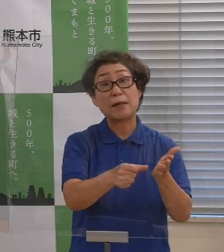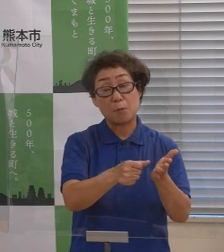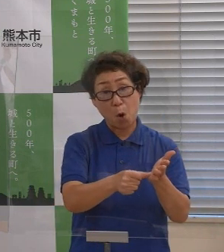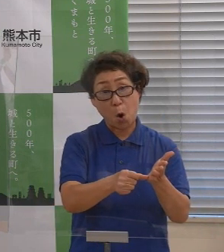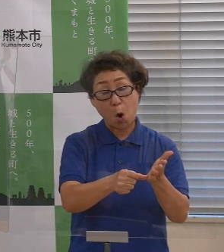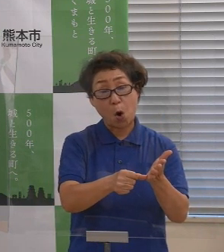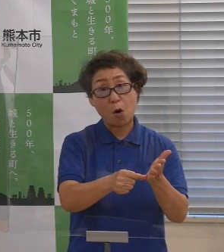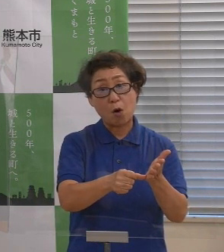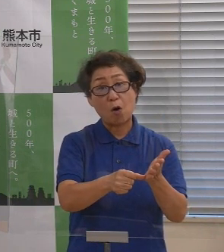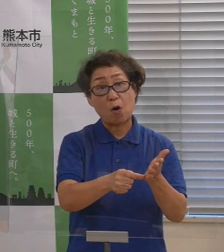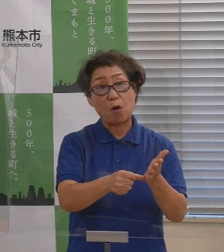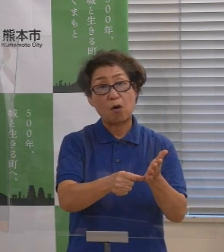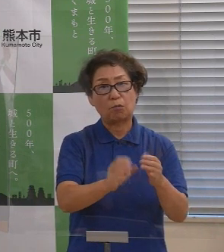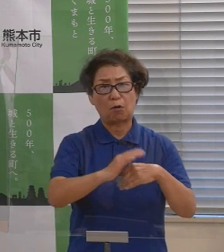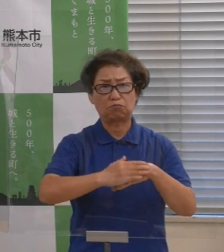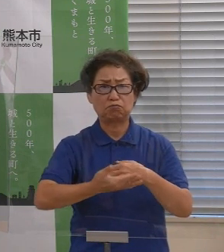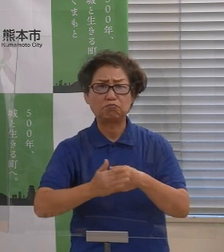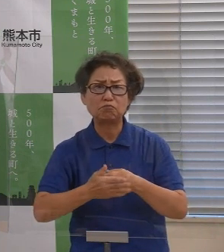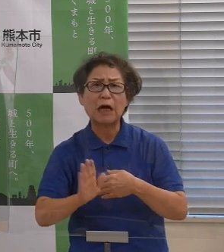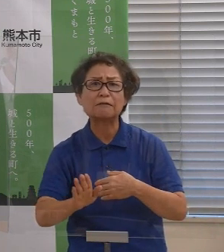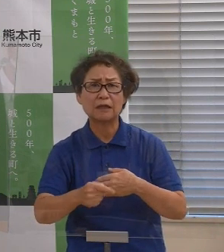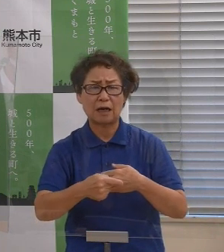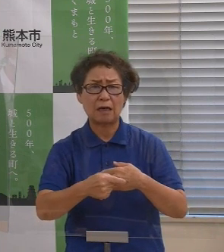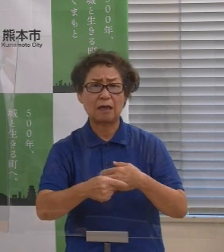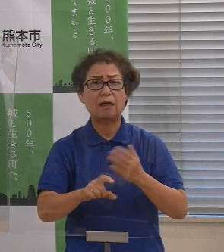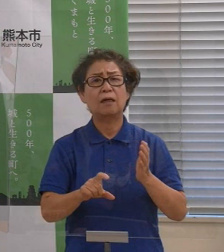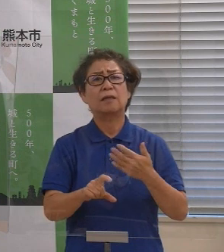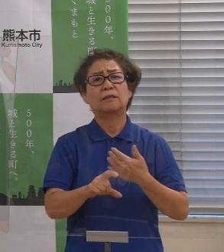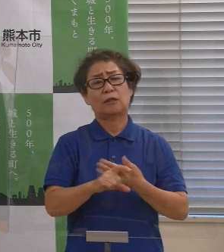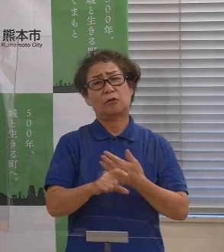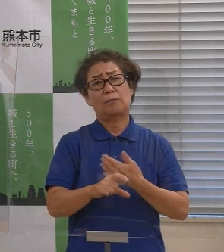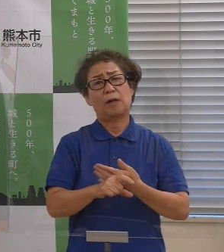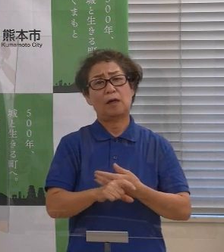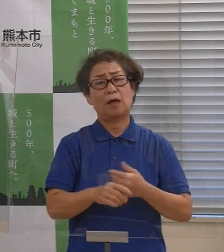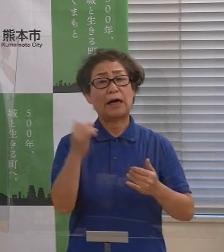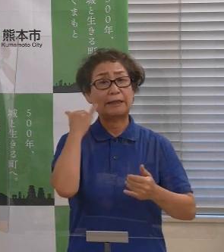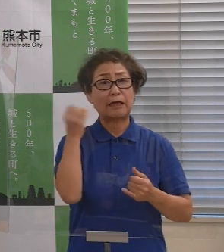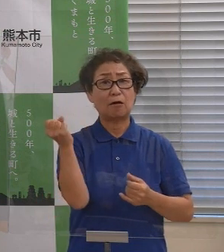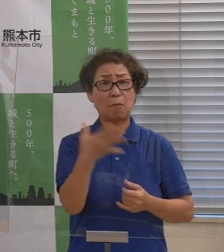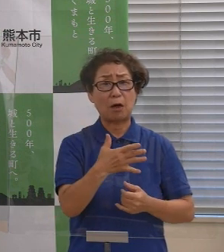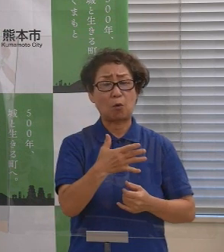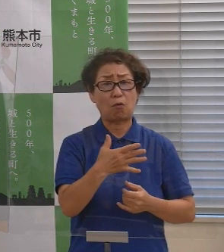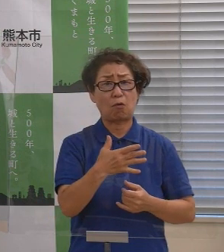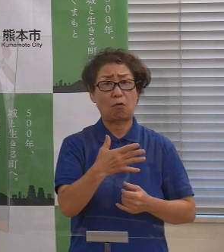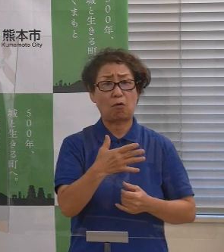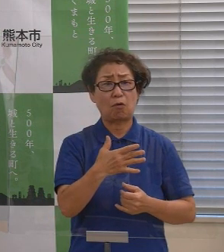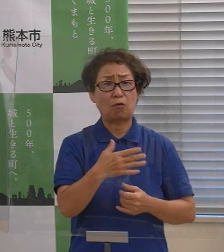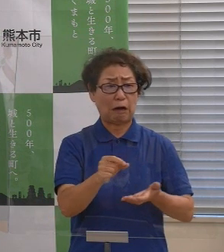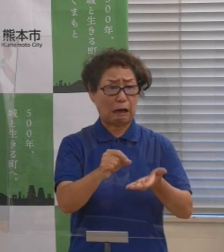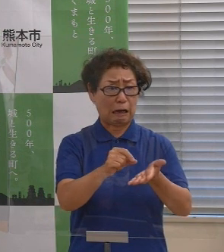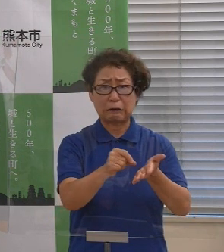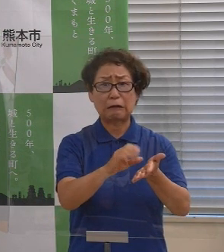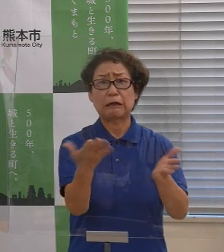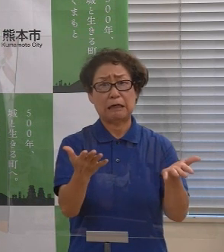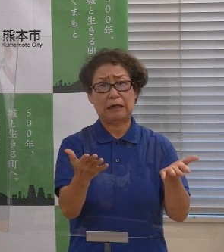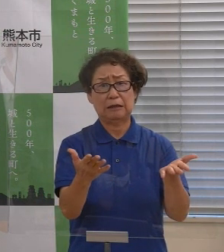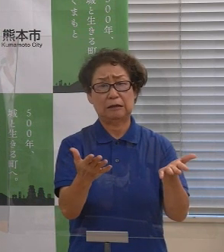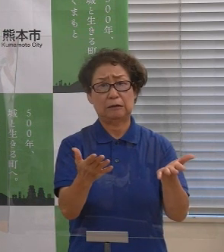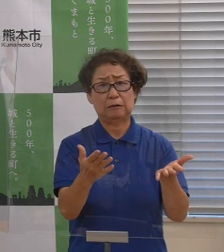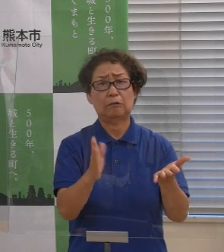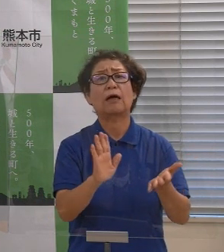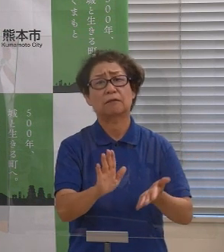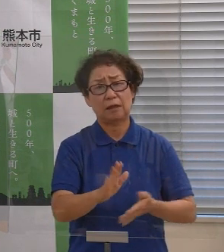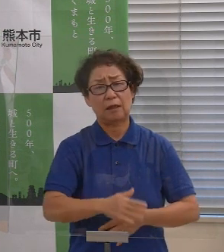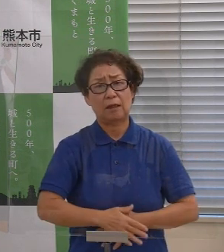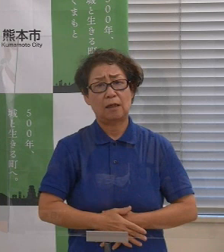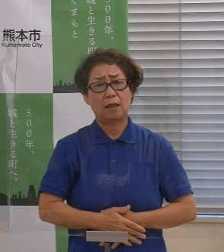ものに対して不備があったと。例えば電話番号が記載されてないものがあ